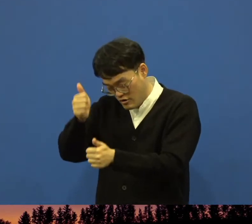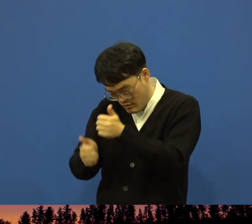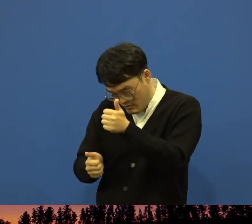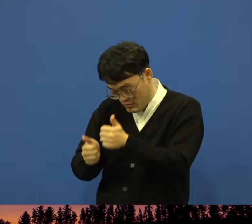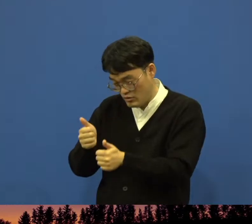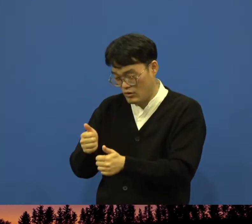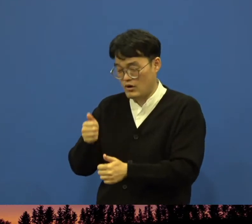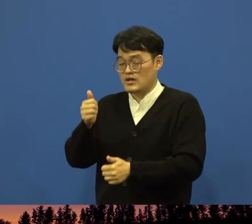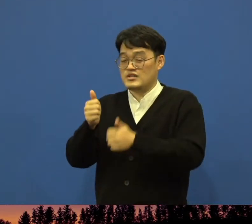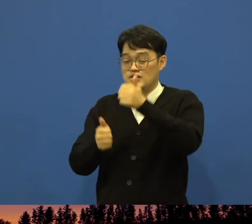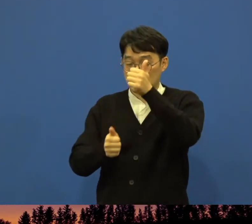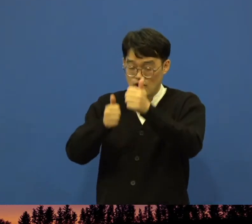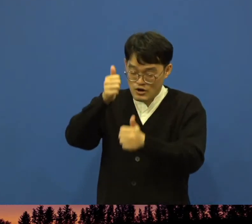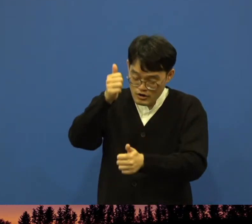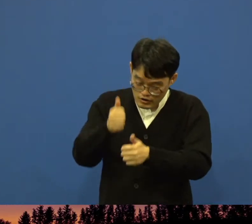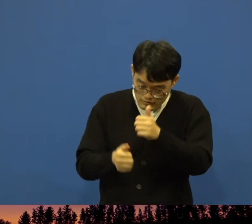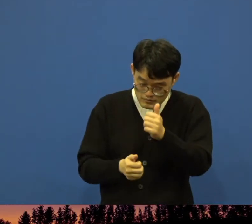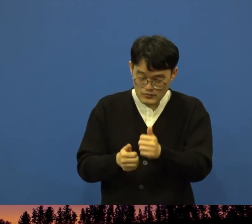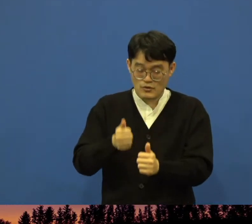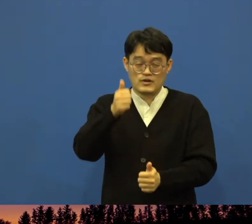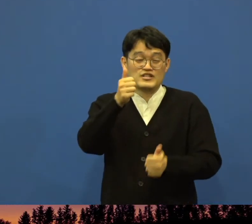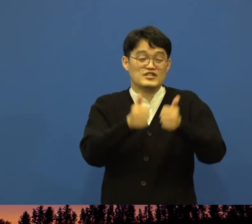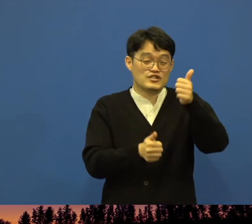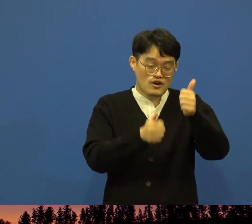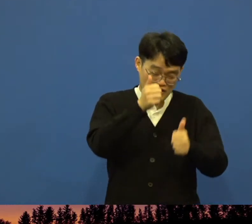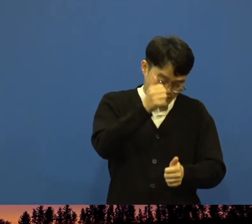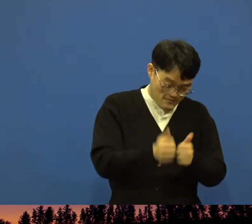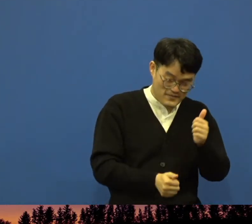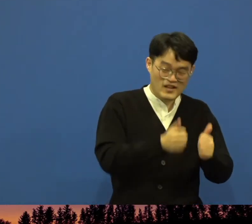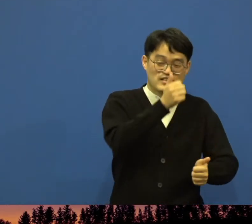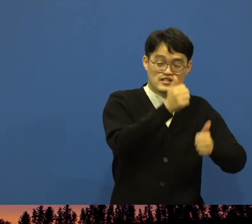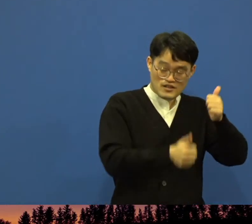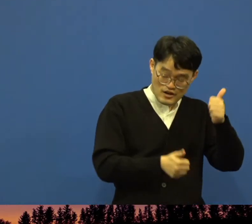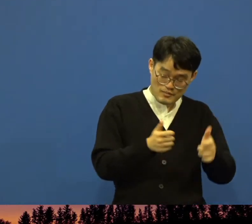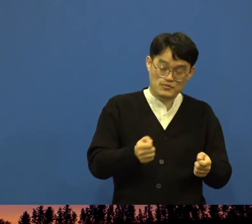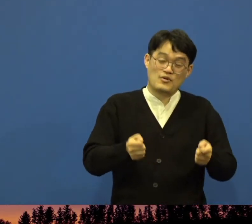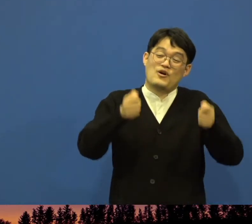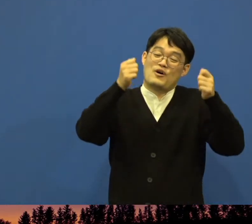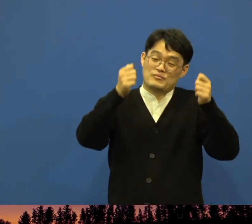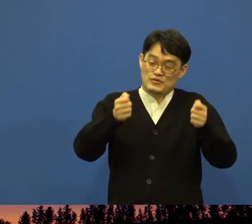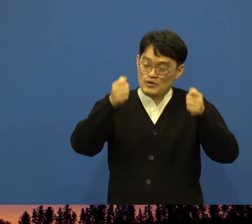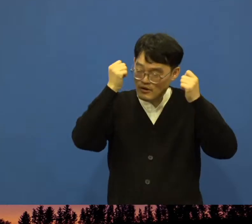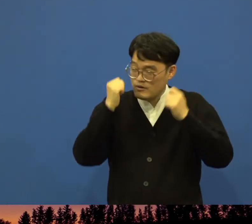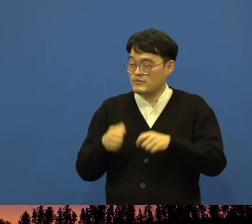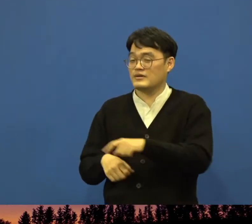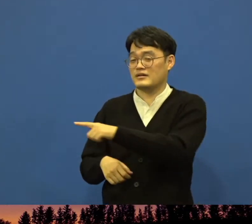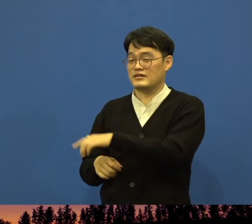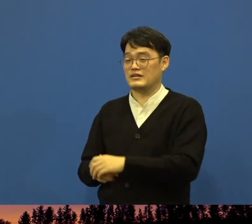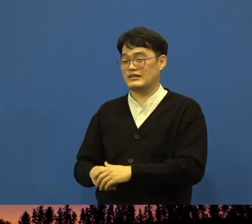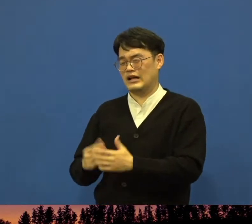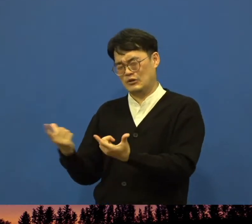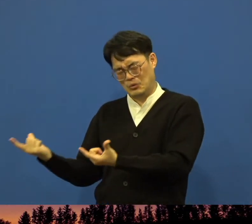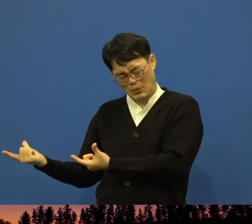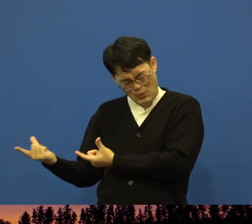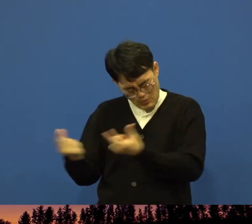또 졸업하고, 그치? 근데 뭐 다 했어. 똑같이 하는 거예요. 예,